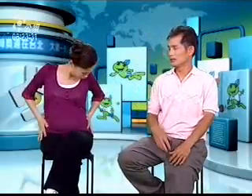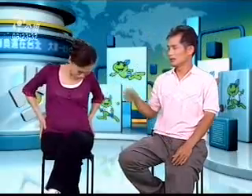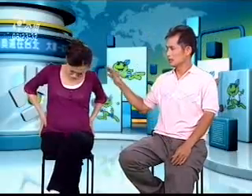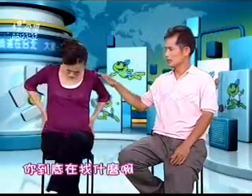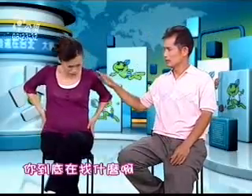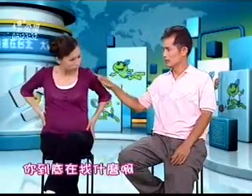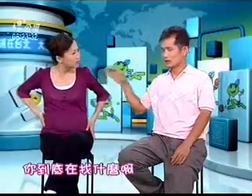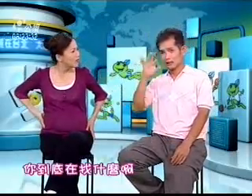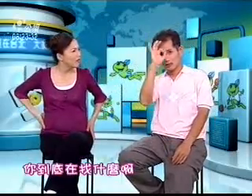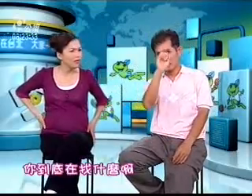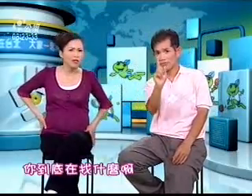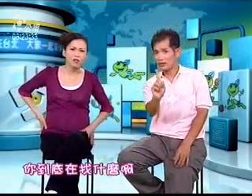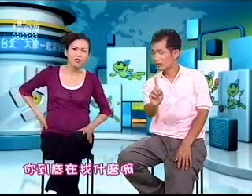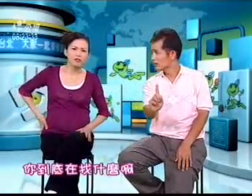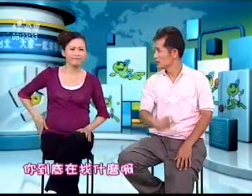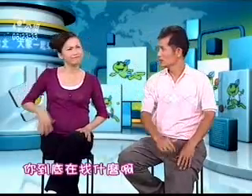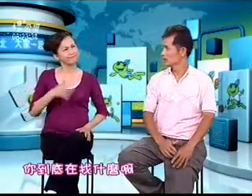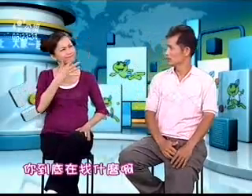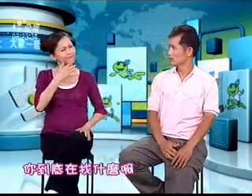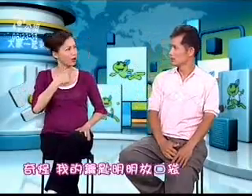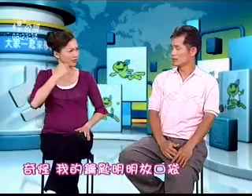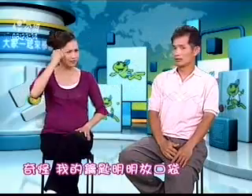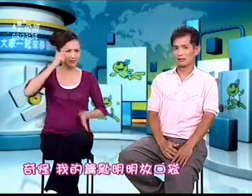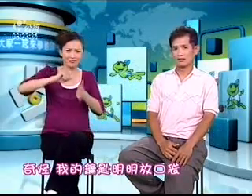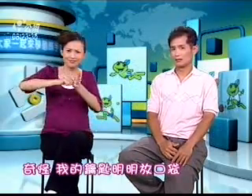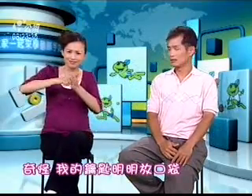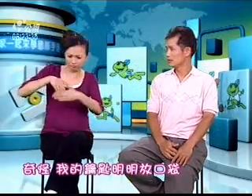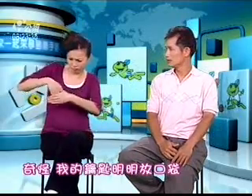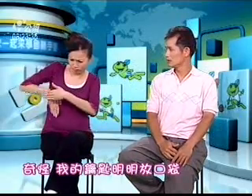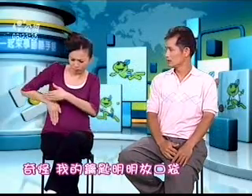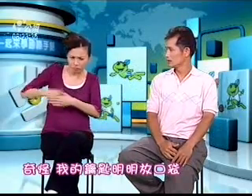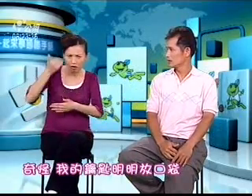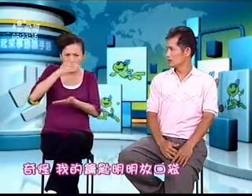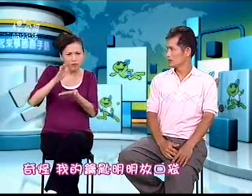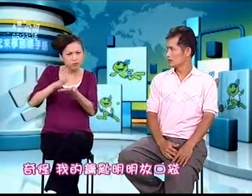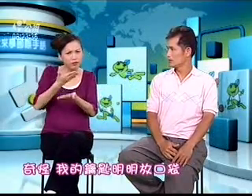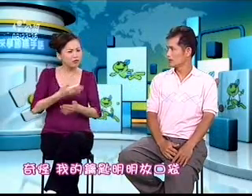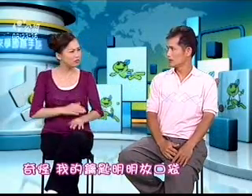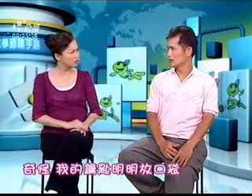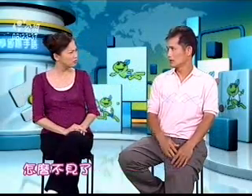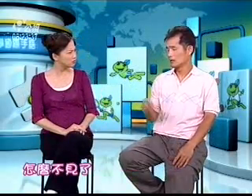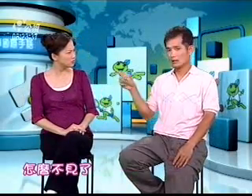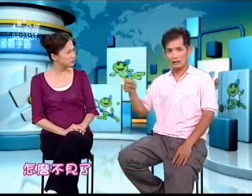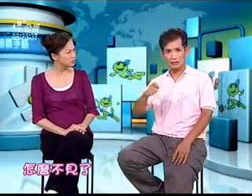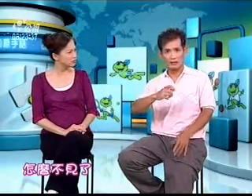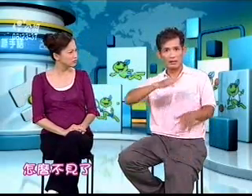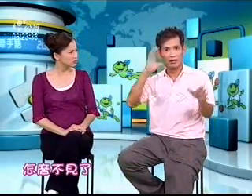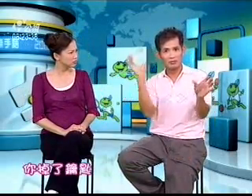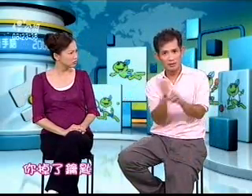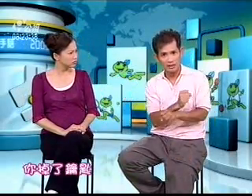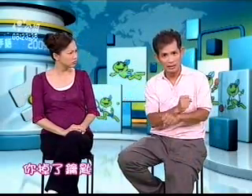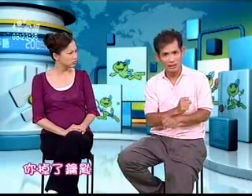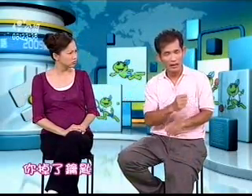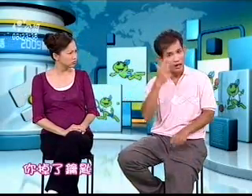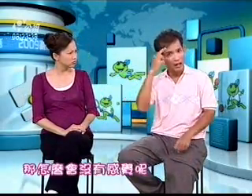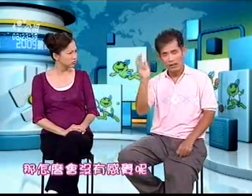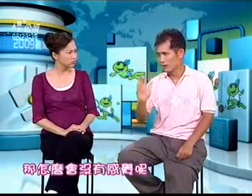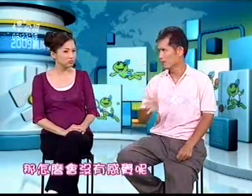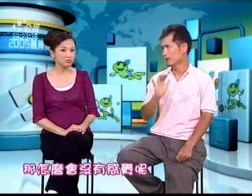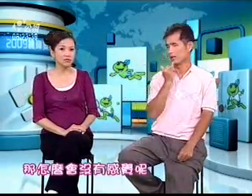哎，你到底在找什么？ 奇怪，我的钥匙明明放口袋里，怎么不见了？ 你掉了钥匙，那怎么会没有